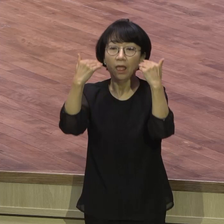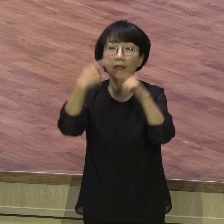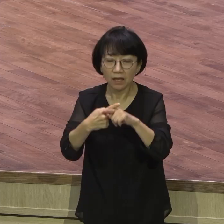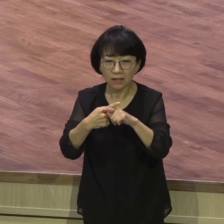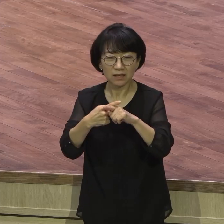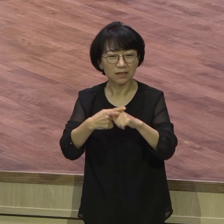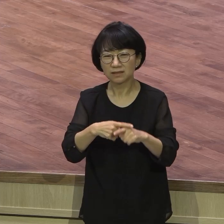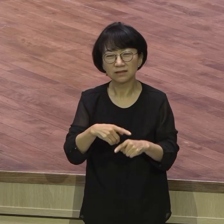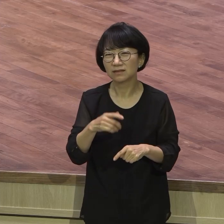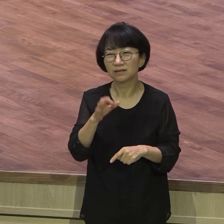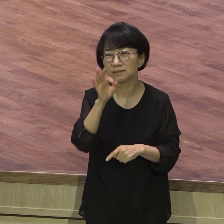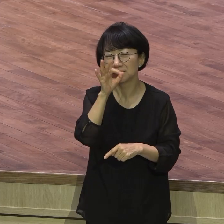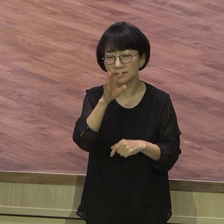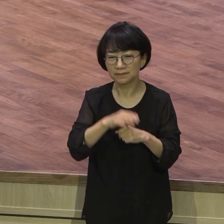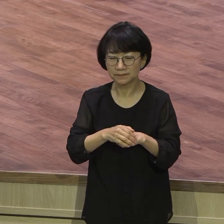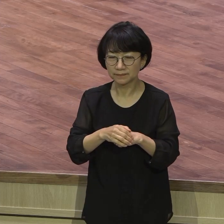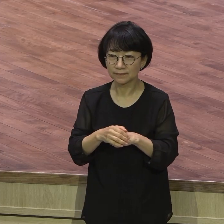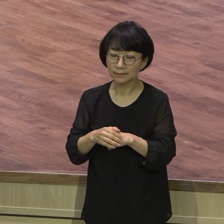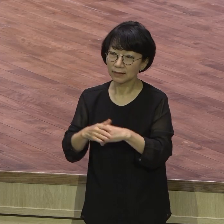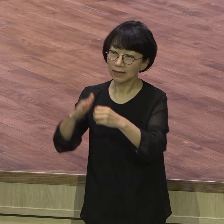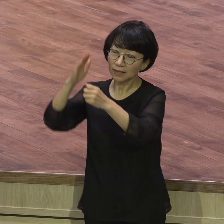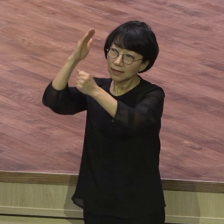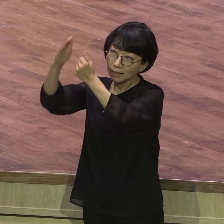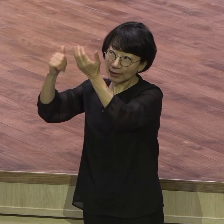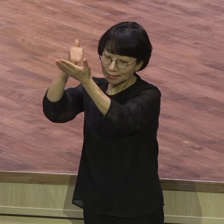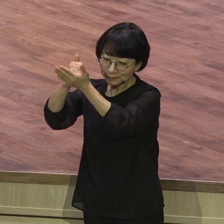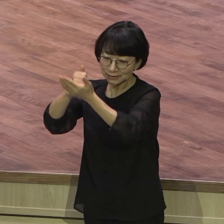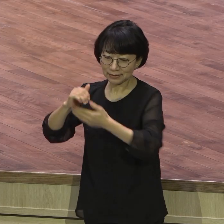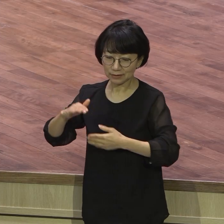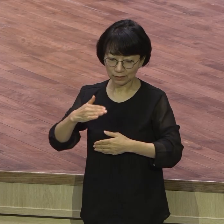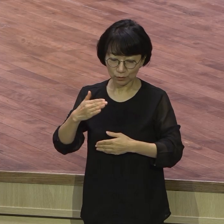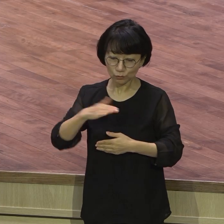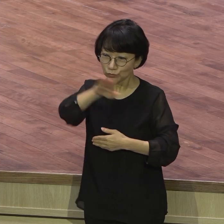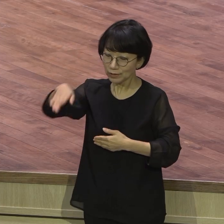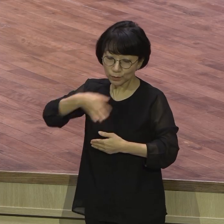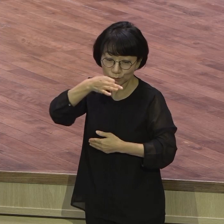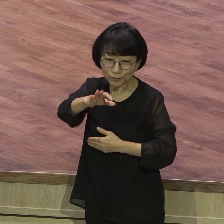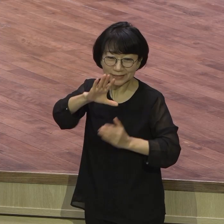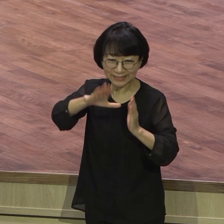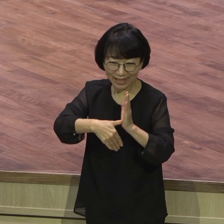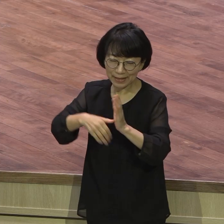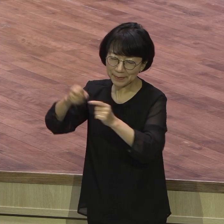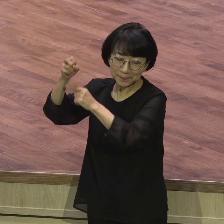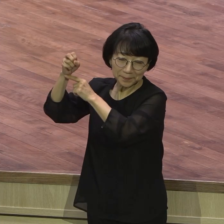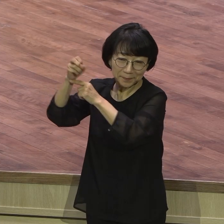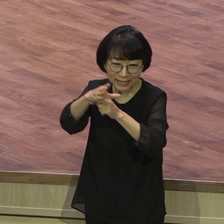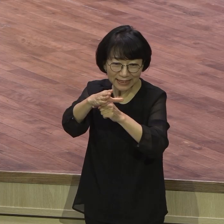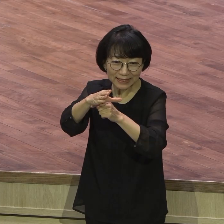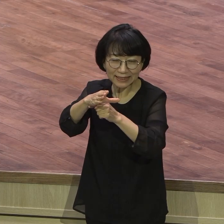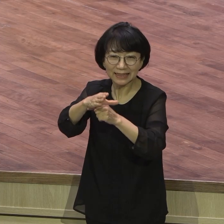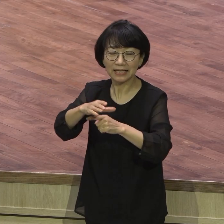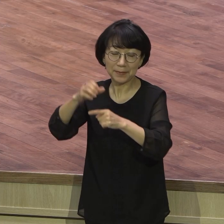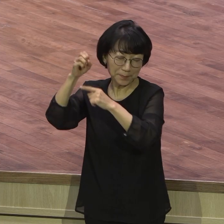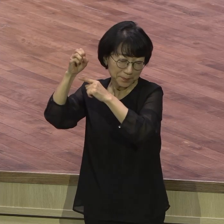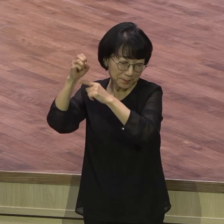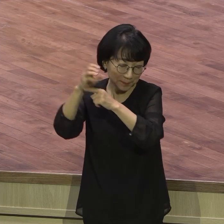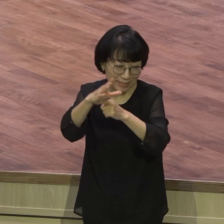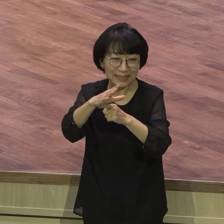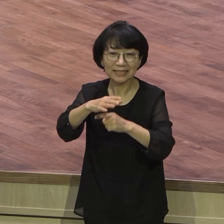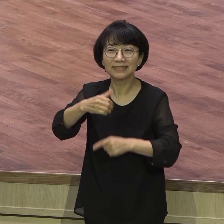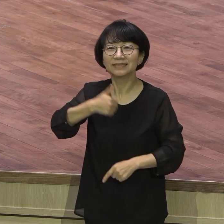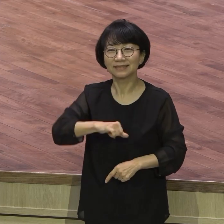하나님께서 영적 영향력을 입히라고 우리의 삐치의 자녀라 그랬어요. 삐친 영향을 미치는 거예요. 삐치의